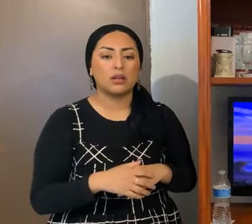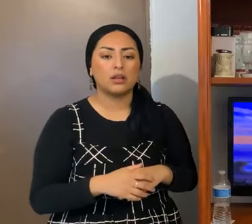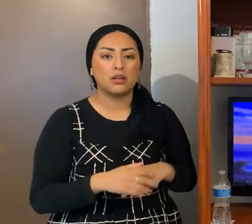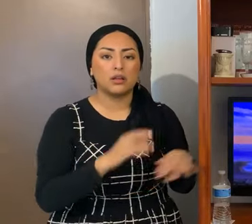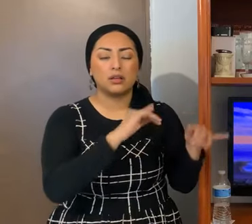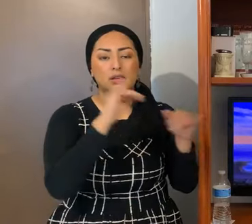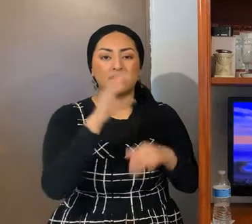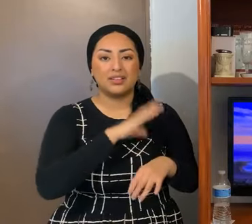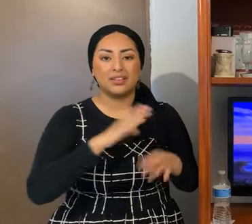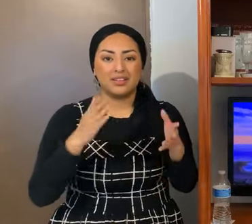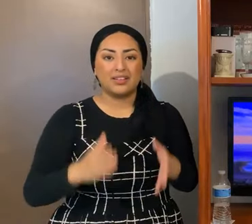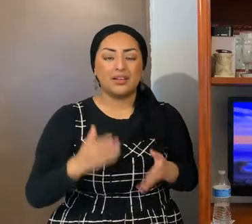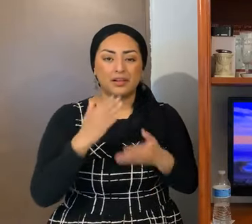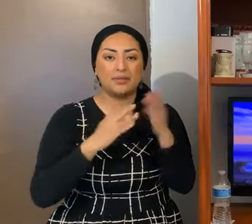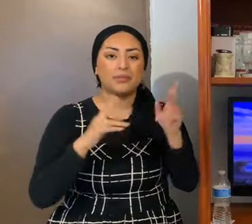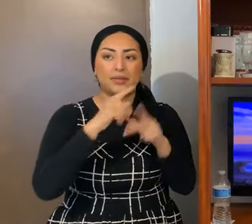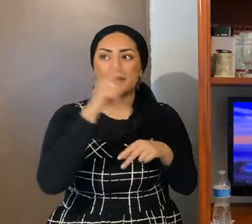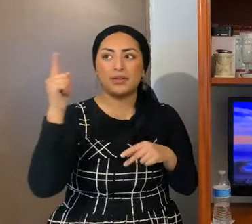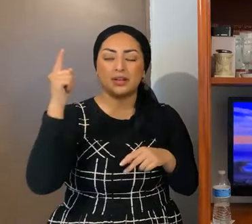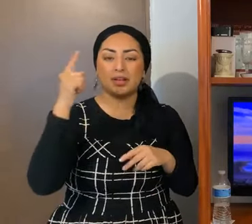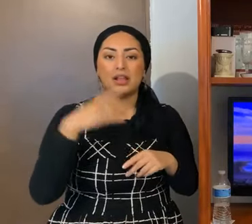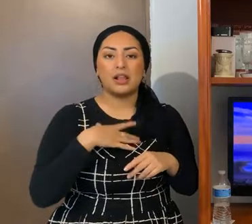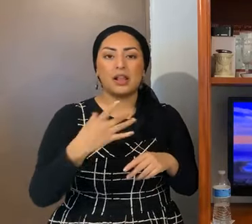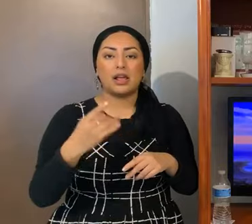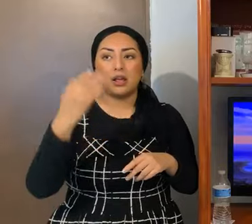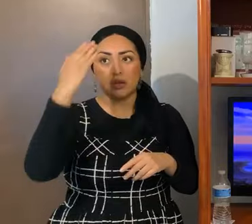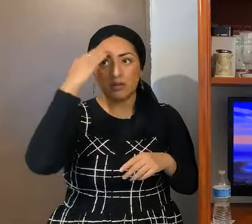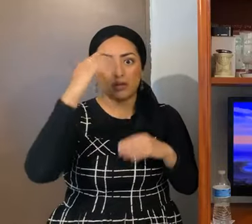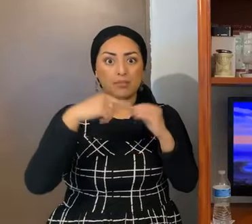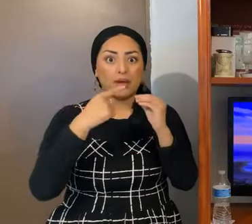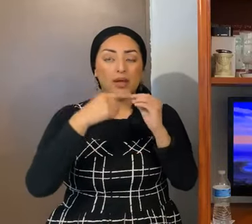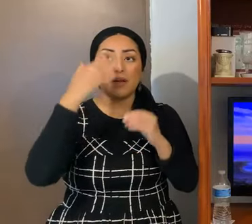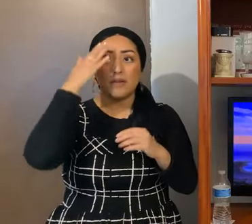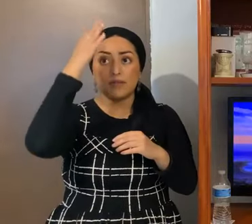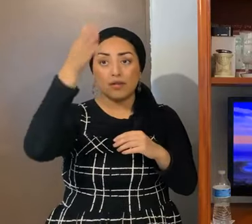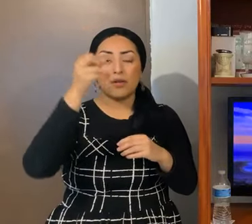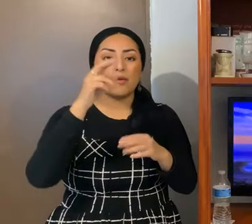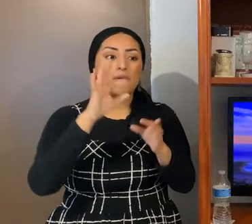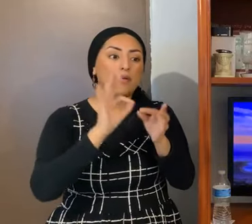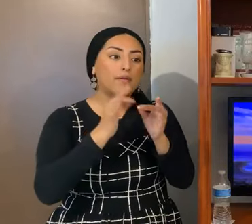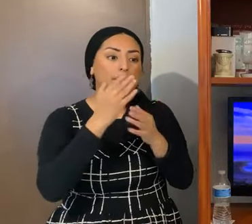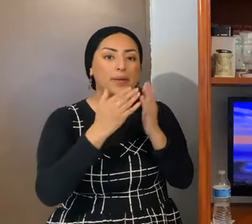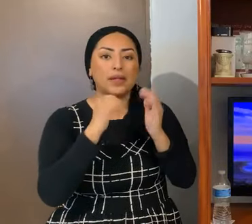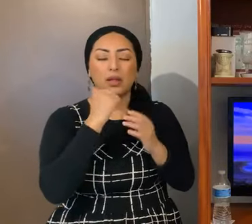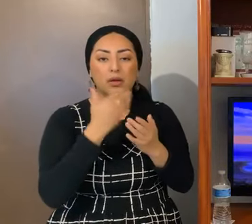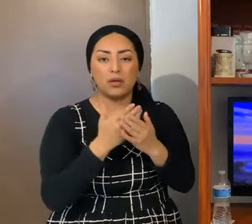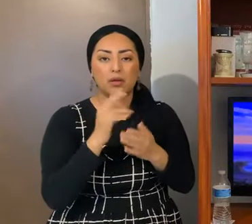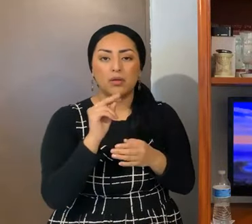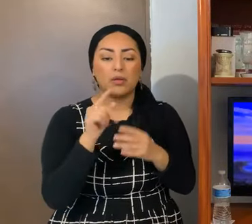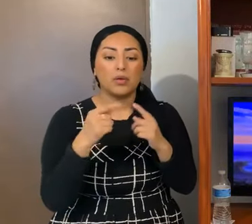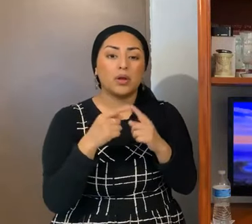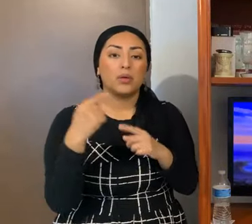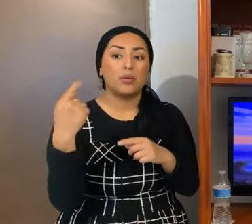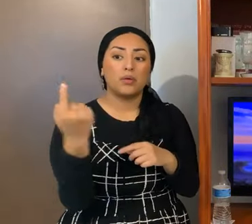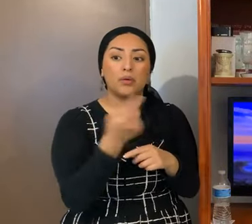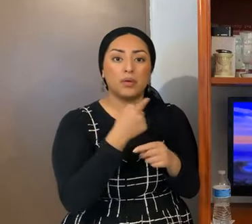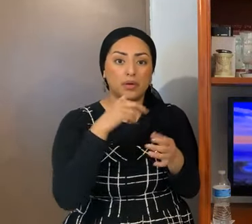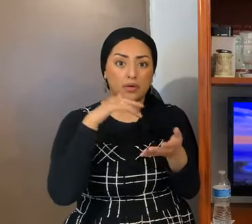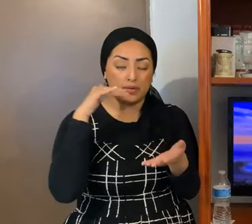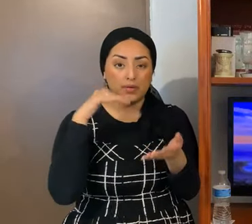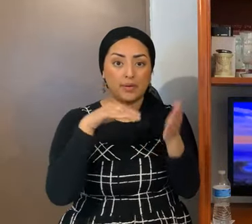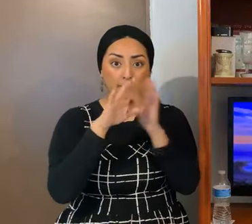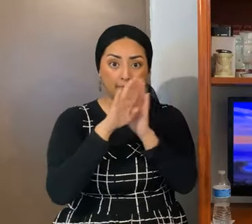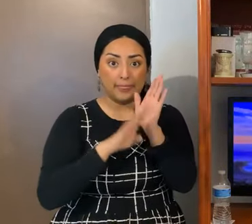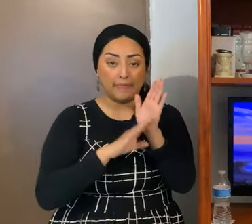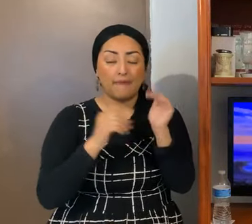en el cristianismo les gusta andar sabiendo el futuro o interpretando cosas que no deben, no. Cuando estudiamos nosotros